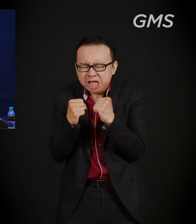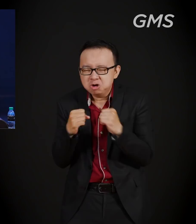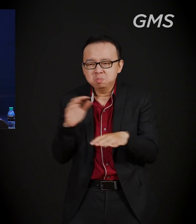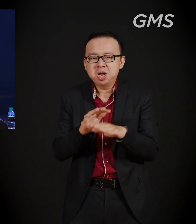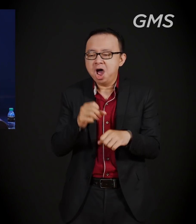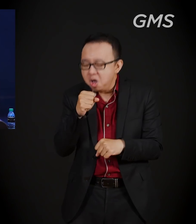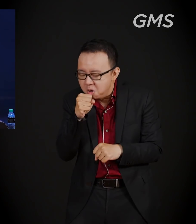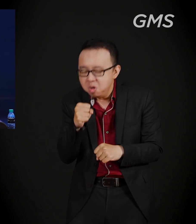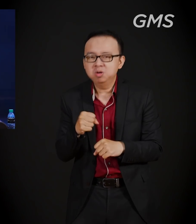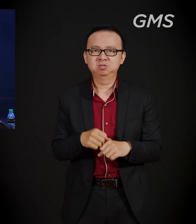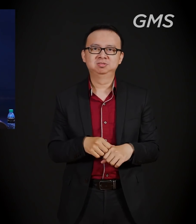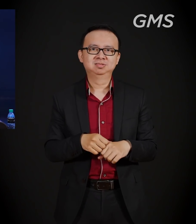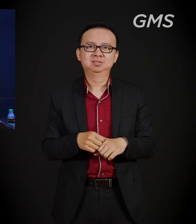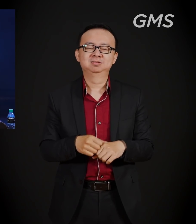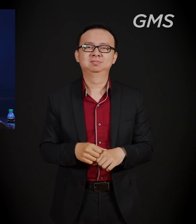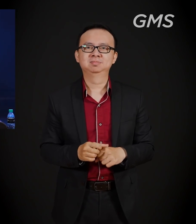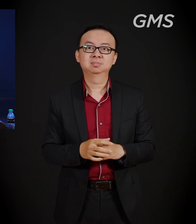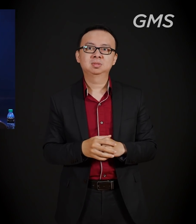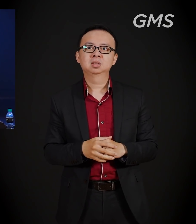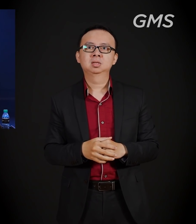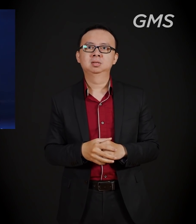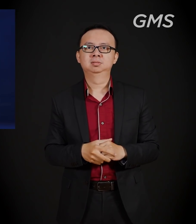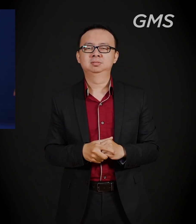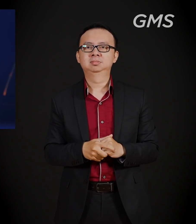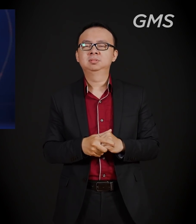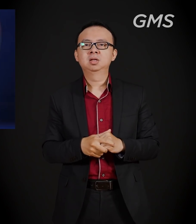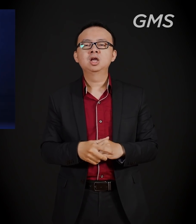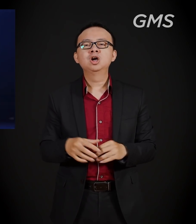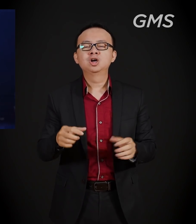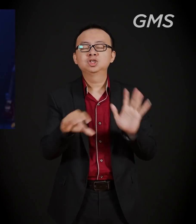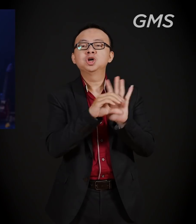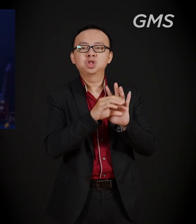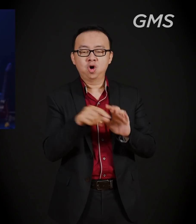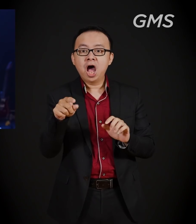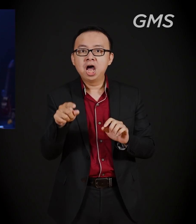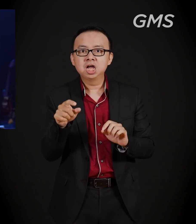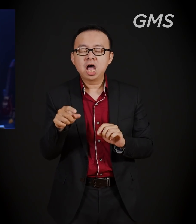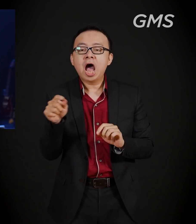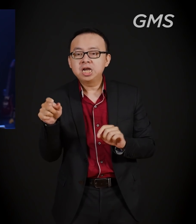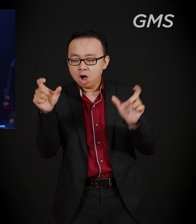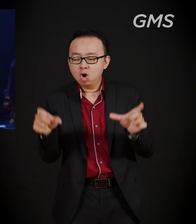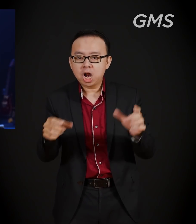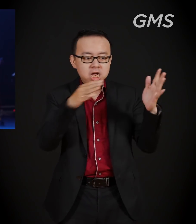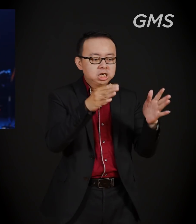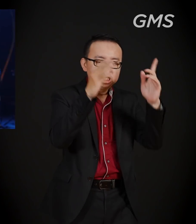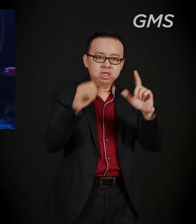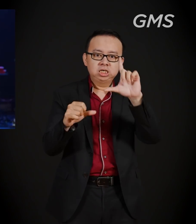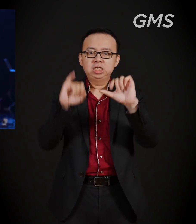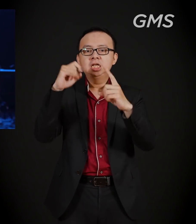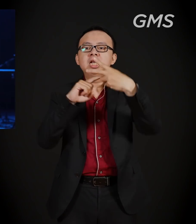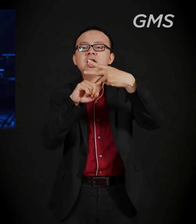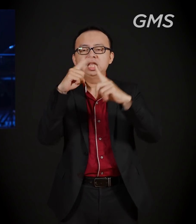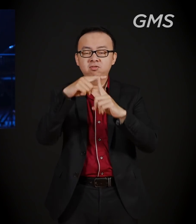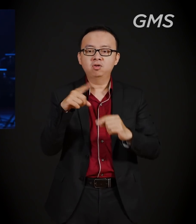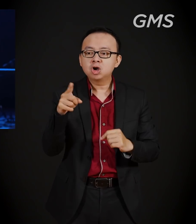kita takutnya setengah mati. Zaman sekarang kita gak takut. Tapi kita lagi di lift, misalnya tiba-tiba ada gini, darah Yesus.